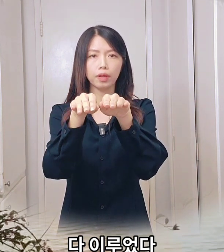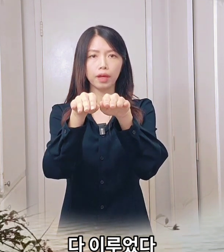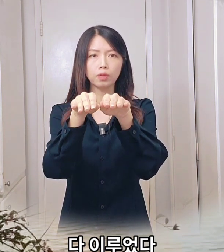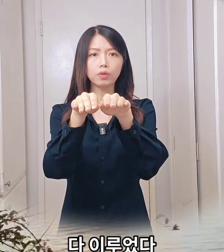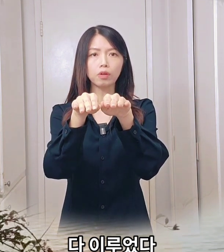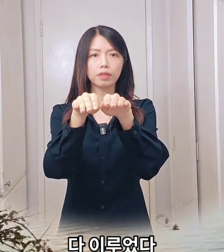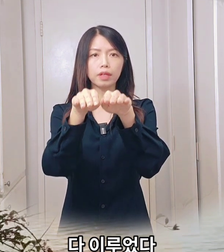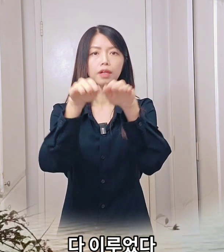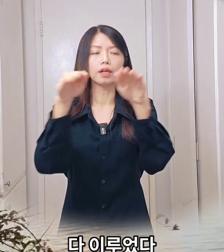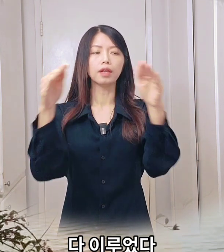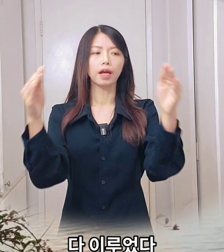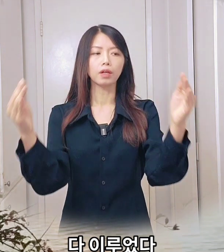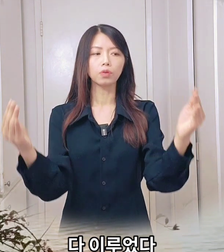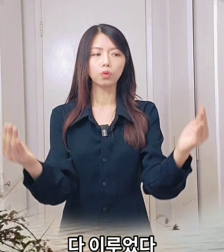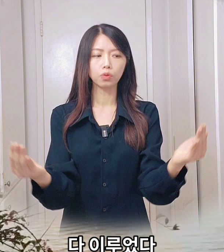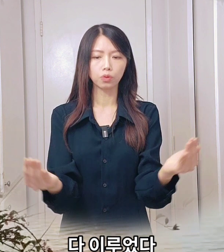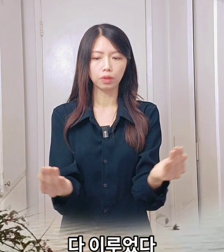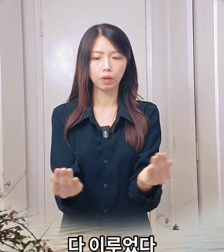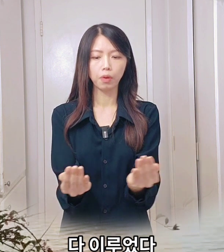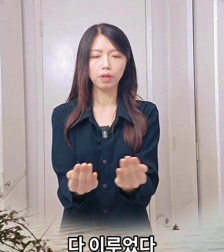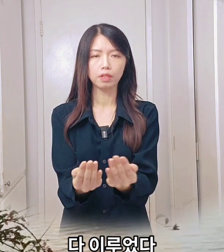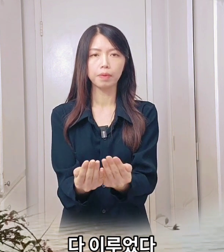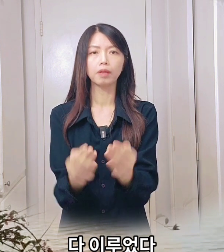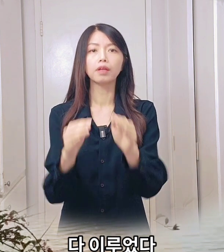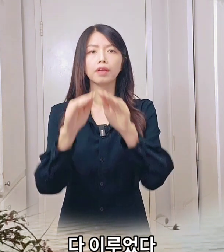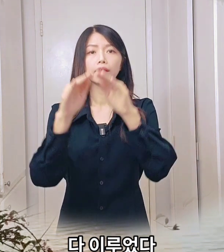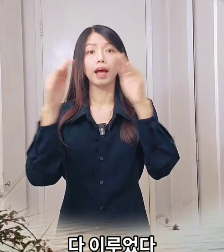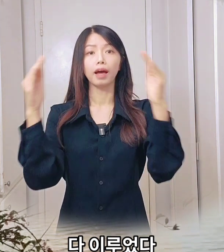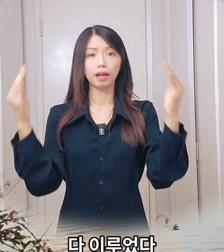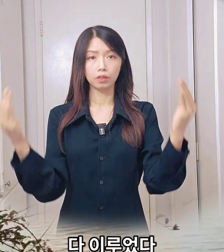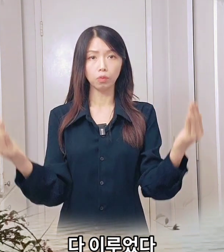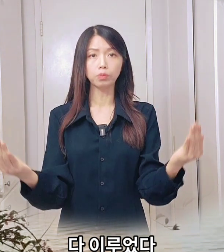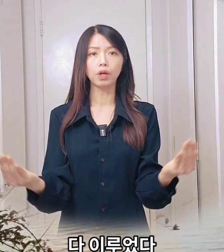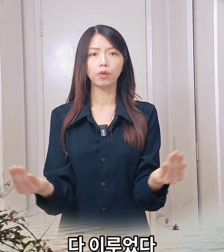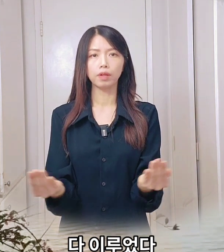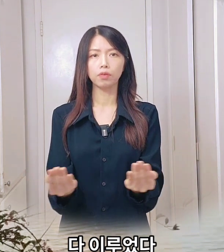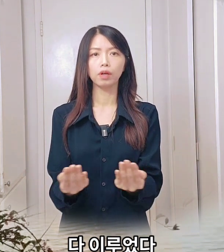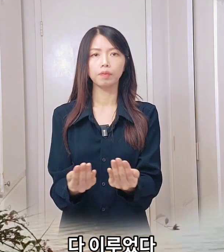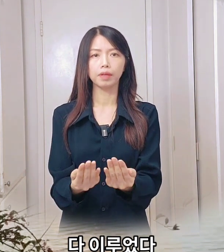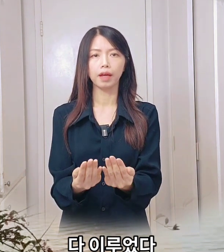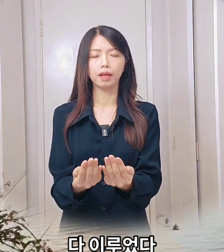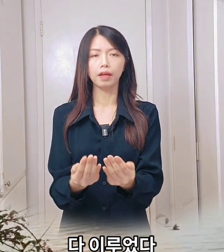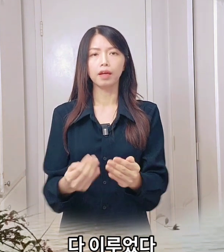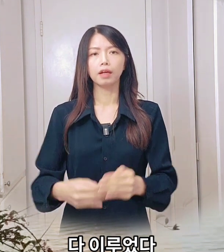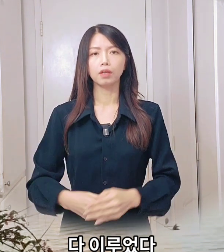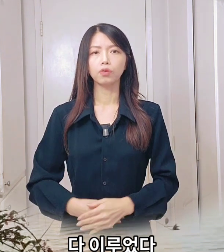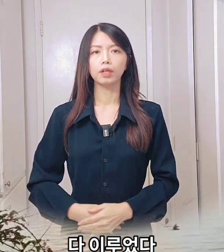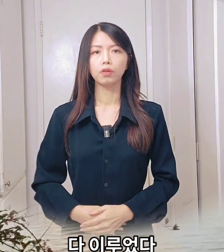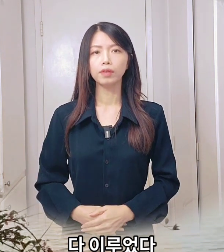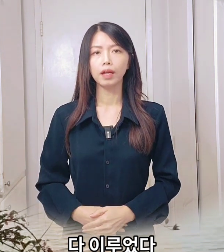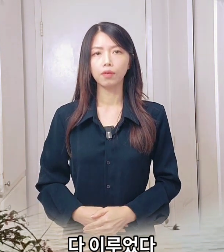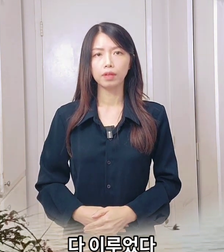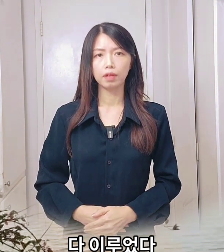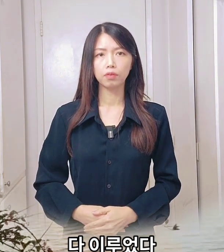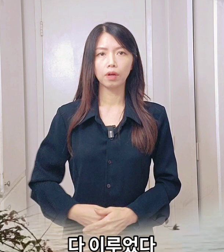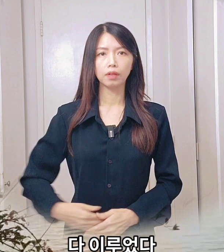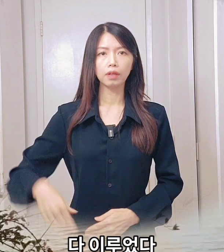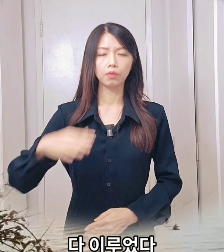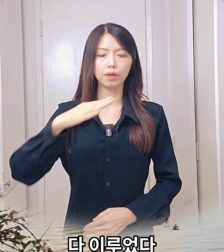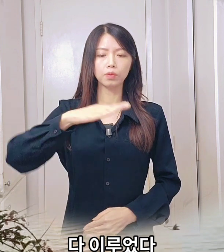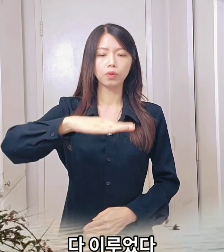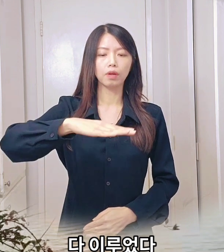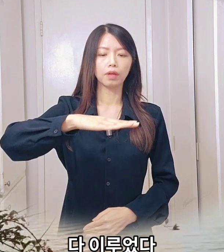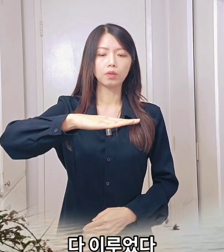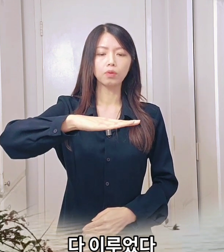위로 보이게 손 전체를 양쪽으로 둥글게 표현하시면 다, 전부라고 하는 뜻의 수어가 됩니다. 그리고 이루다라고 하는 뜻의